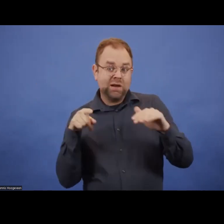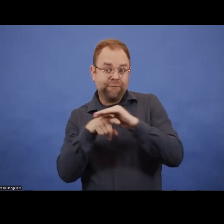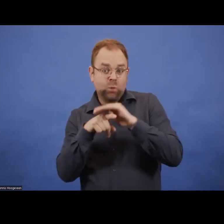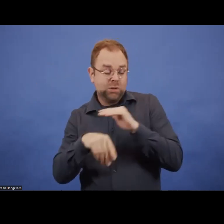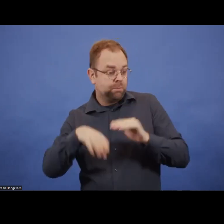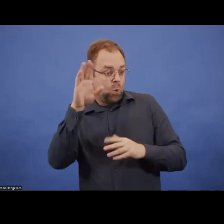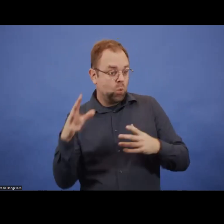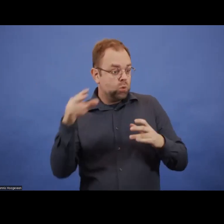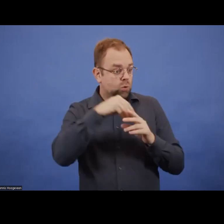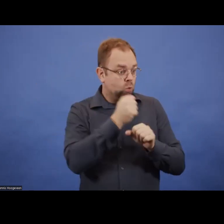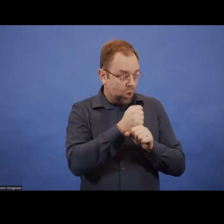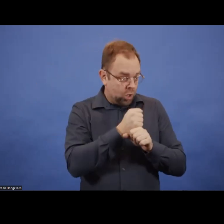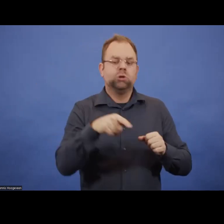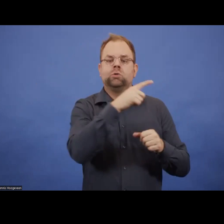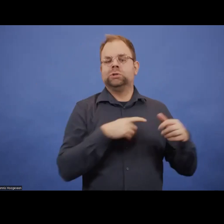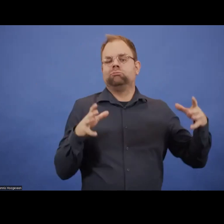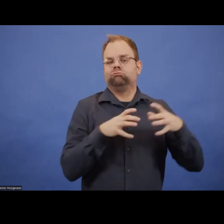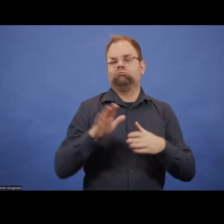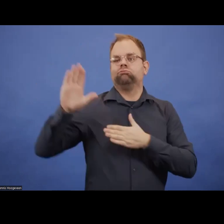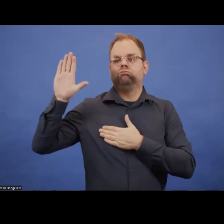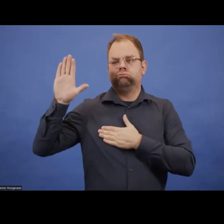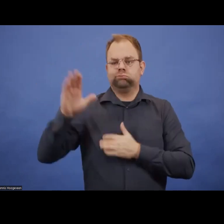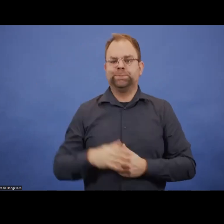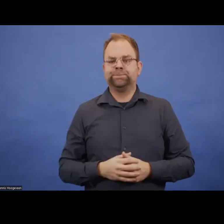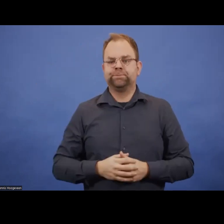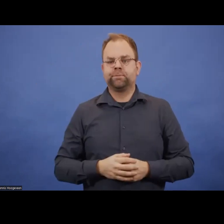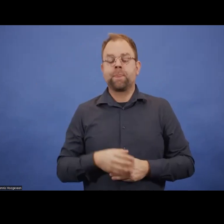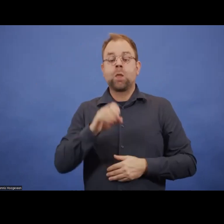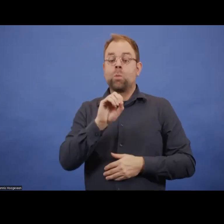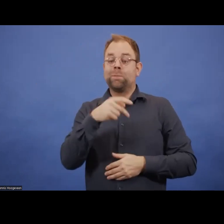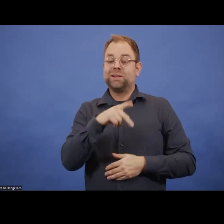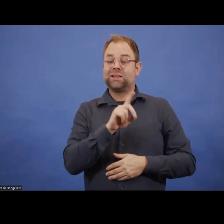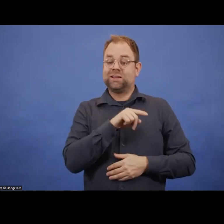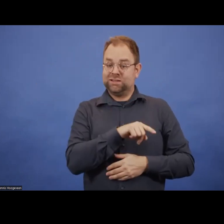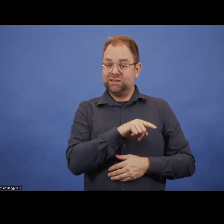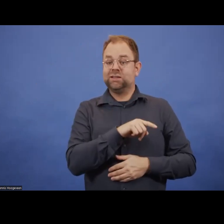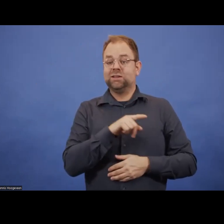también están trabajando en ello, por ejemplo, para combatir discapacidad.